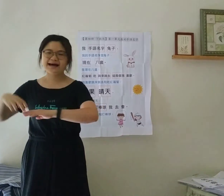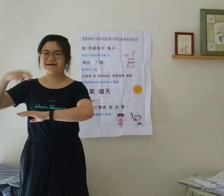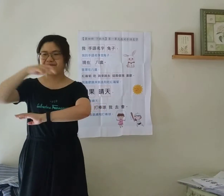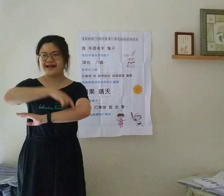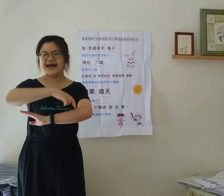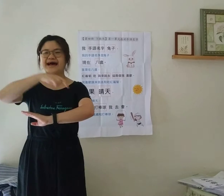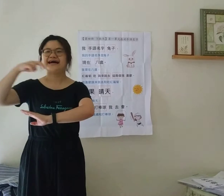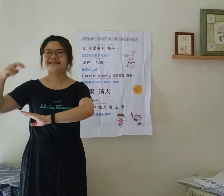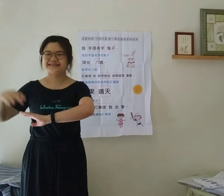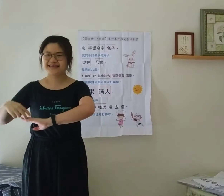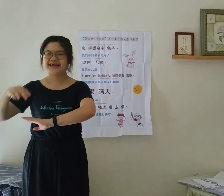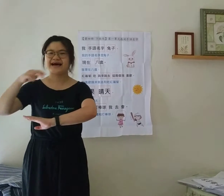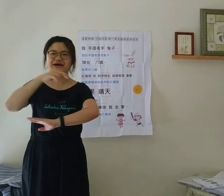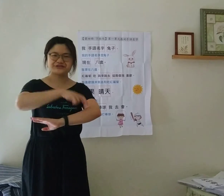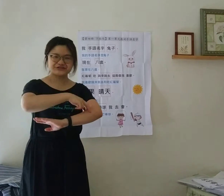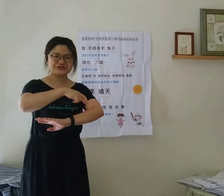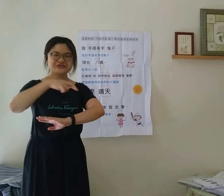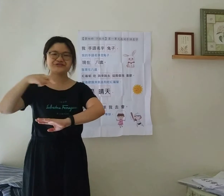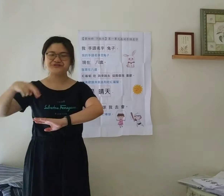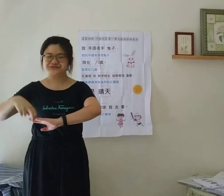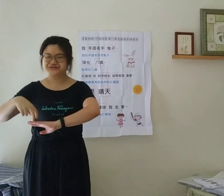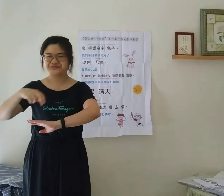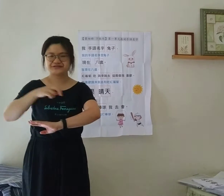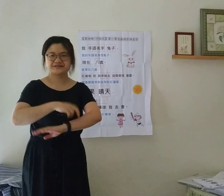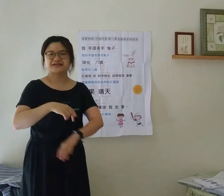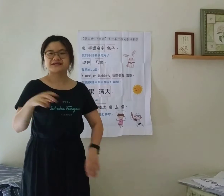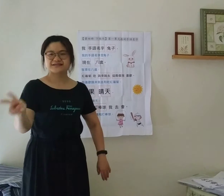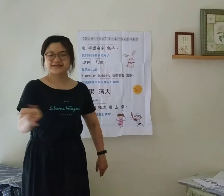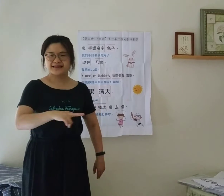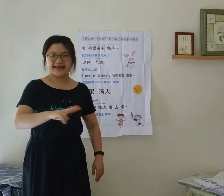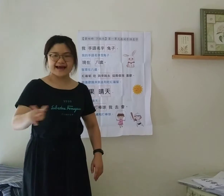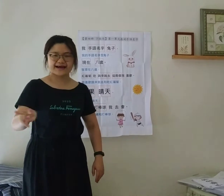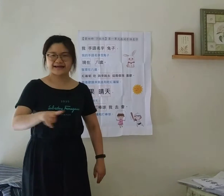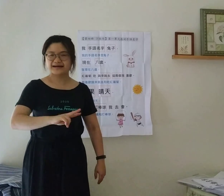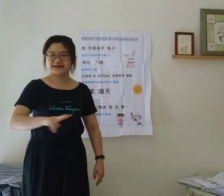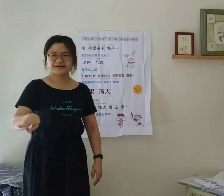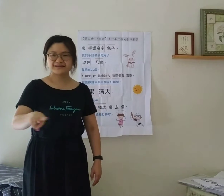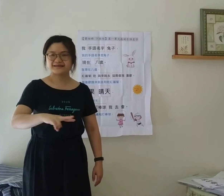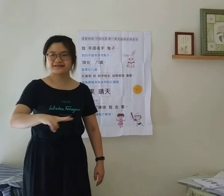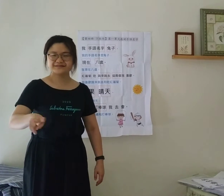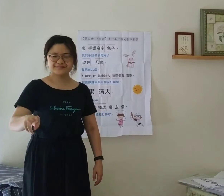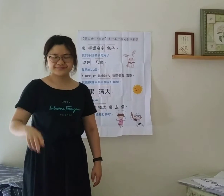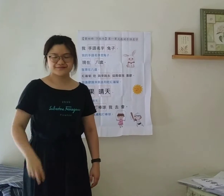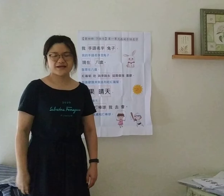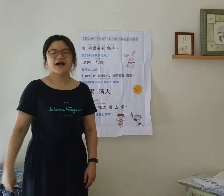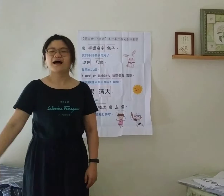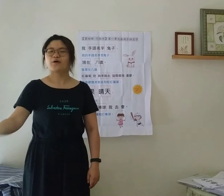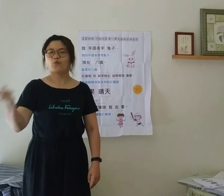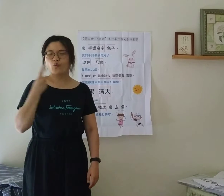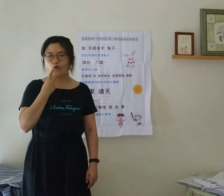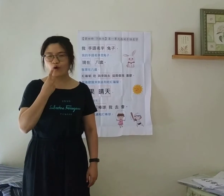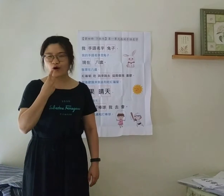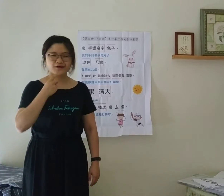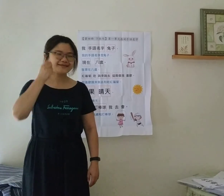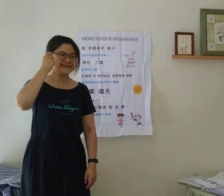跳来跳去，这两个我